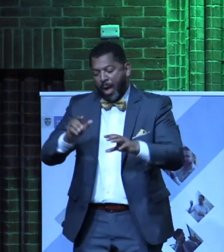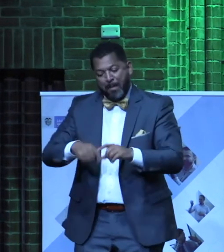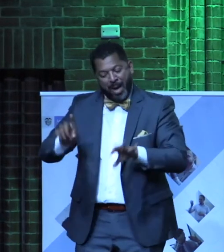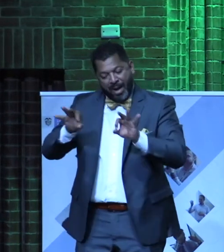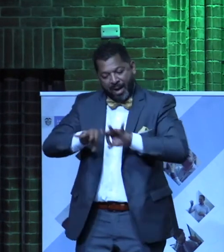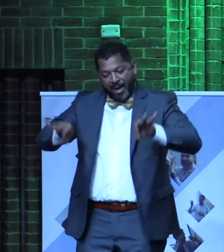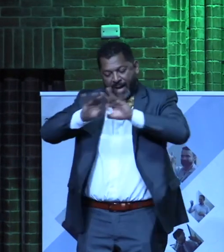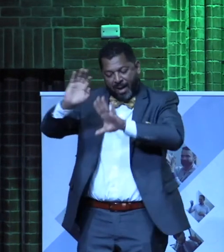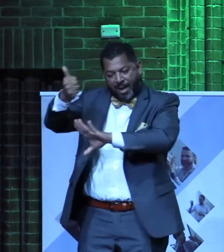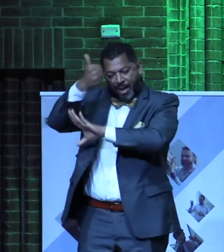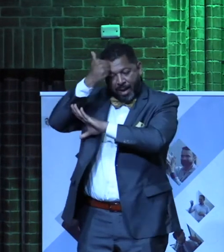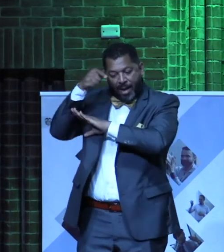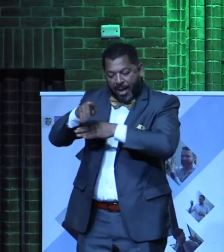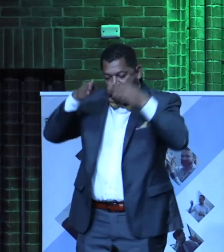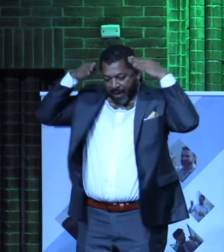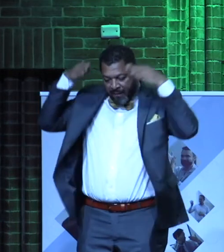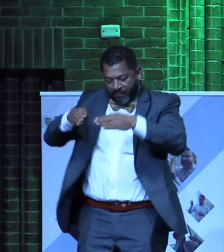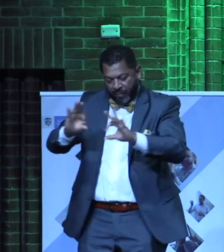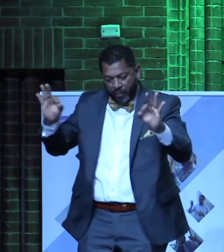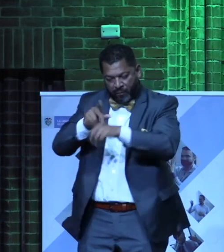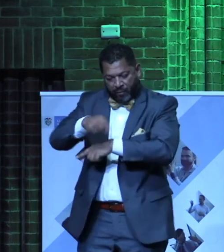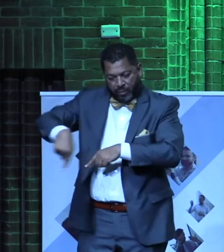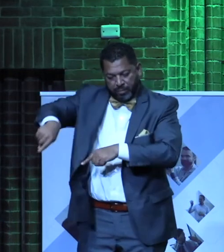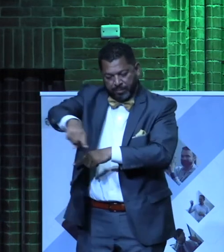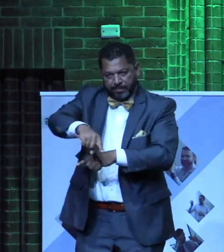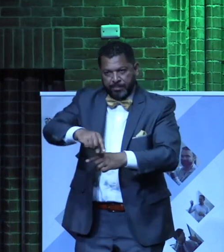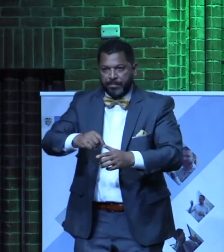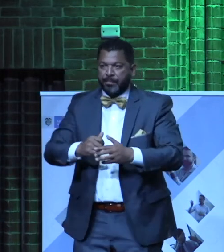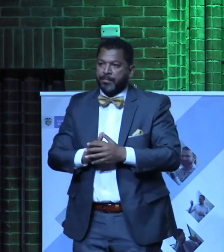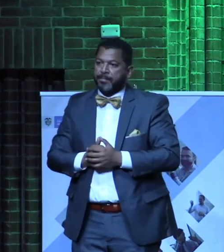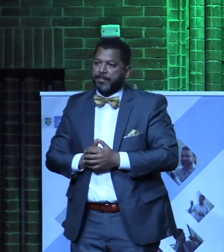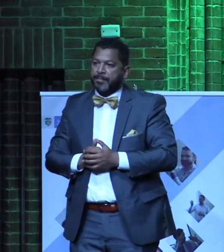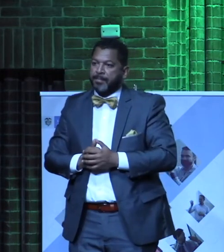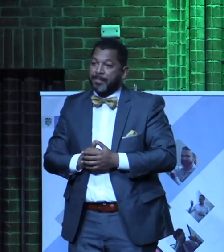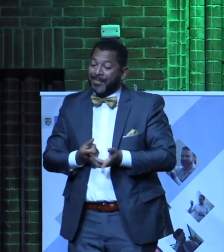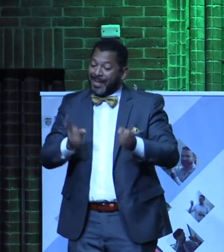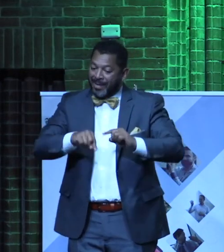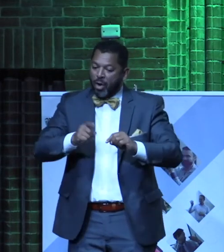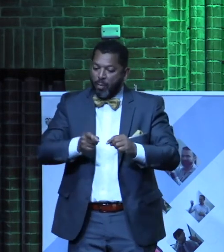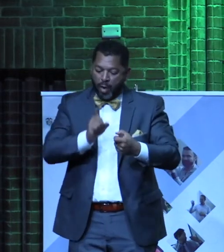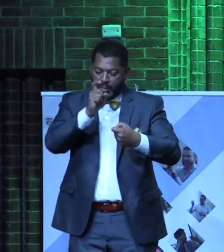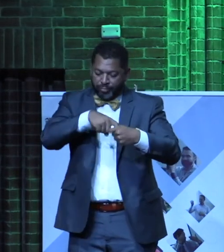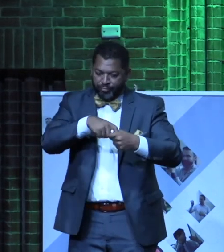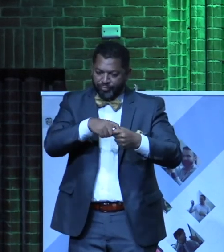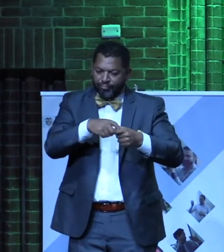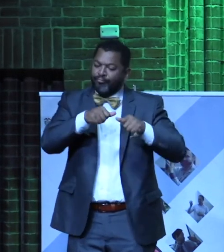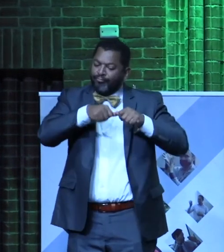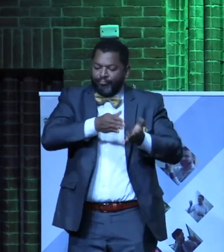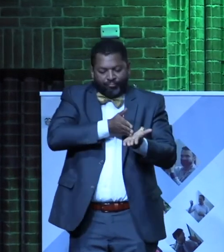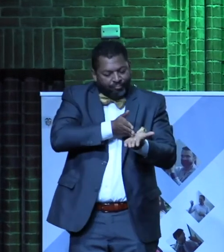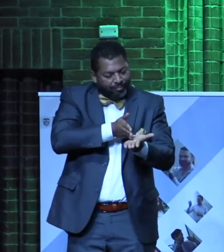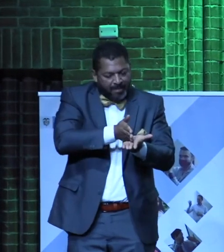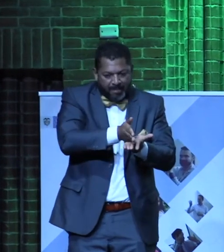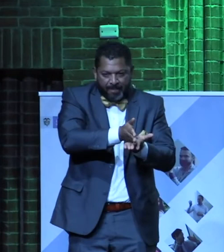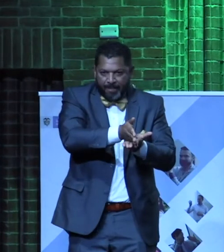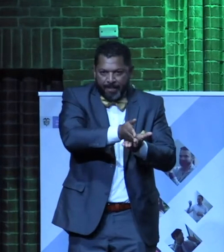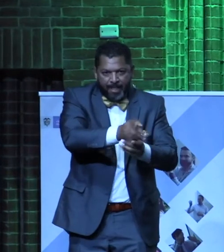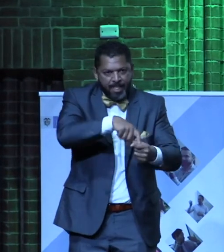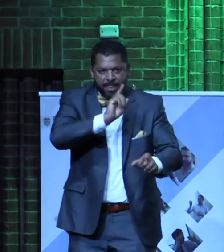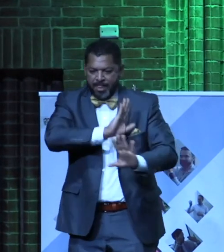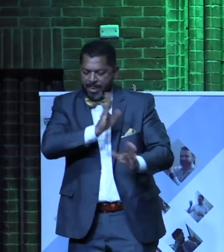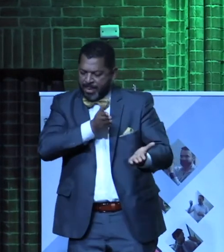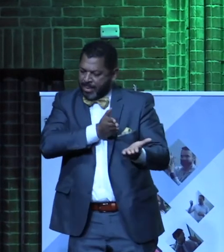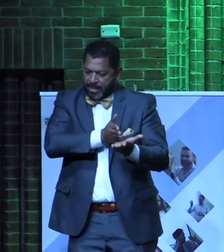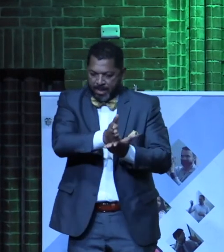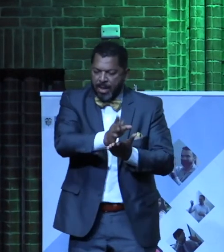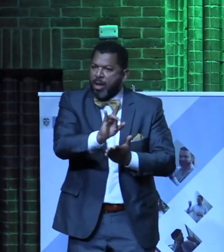en nuestro ejercicio de focalización. Y en la permanencia logramos generar